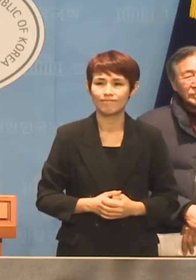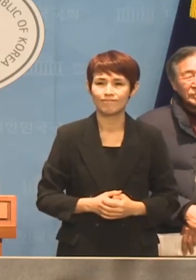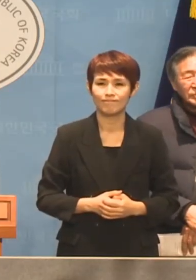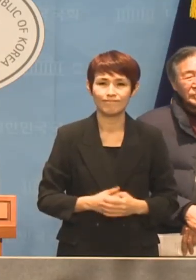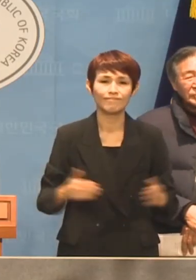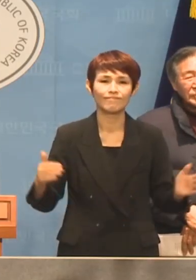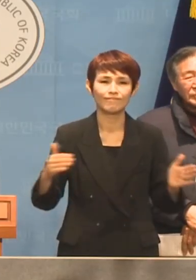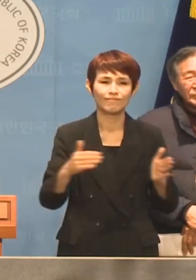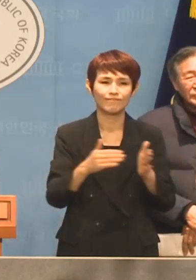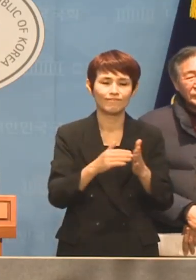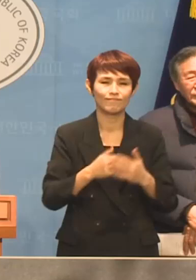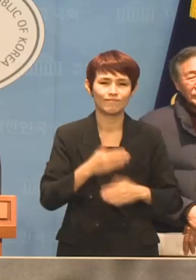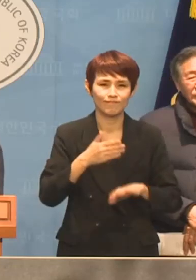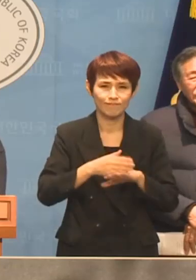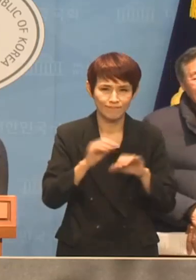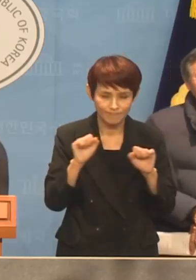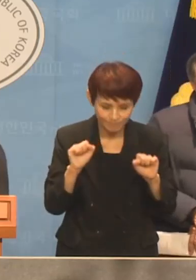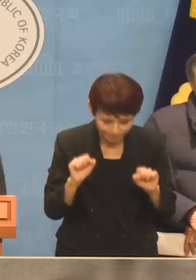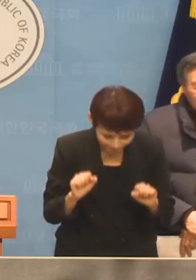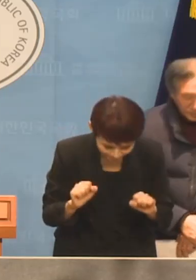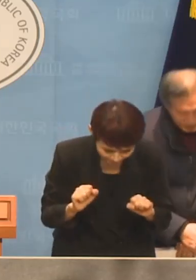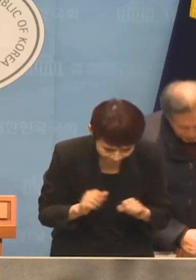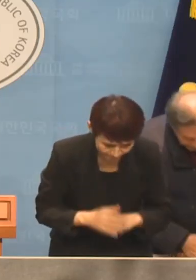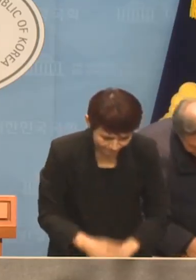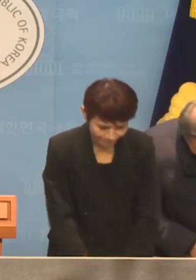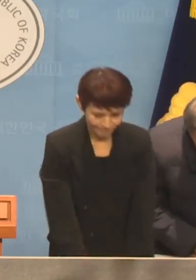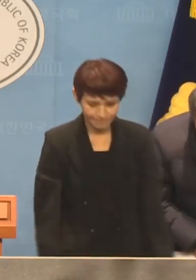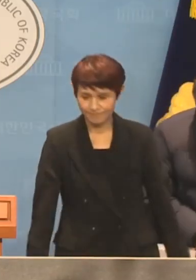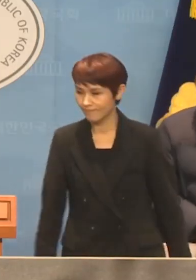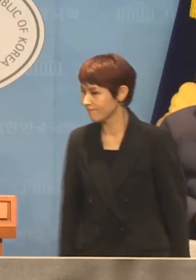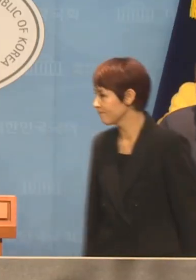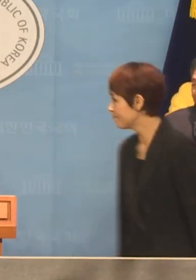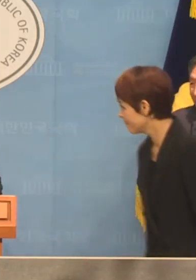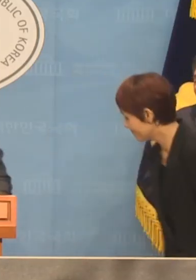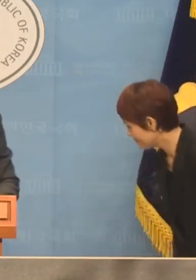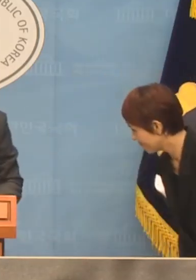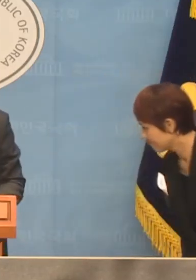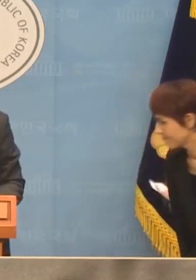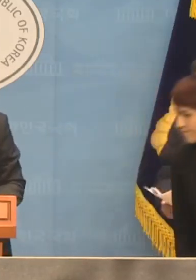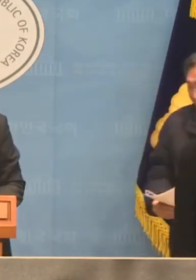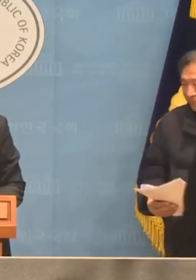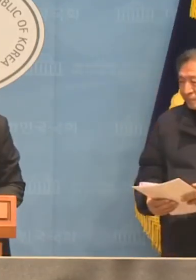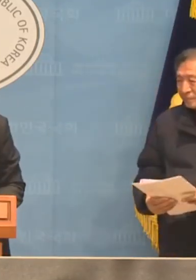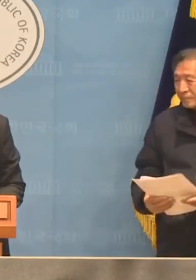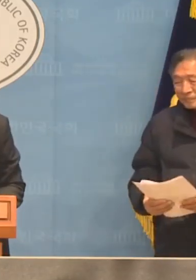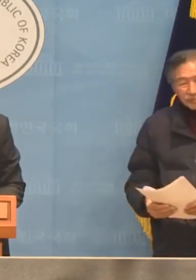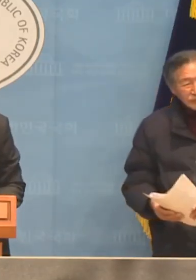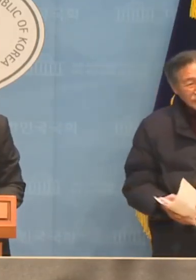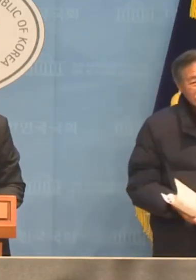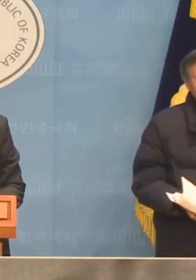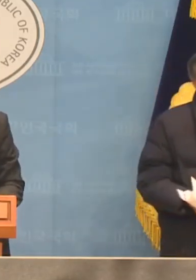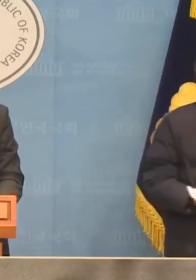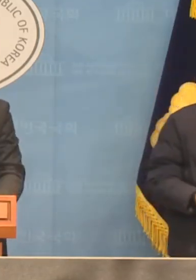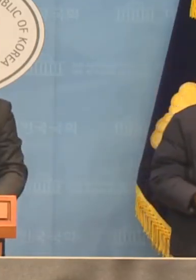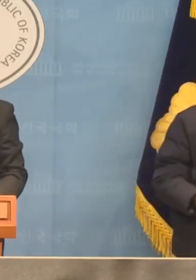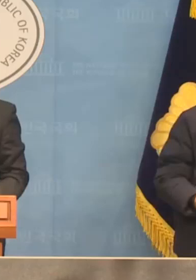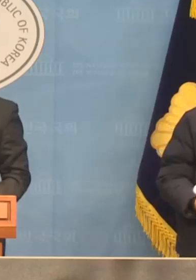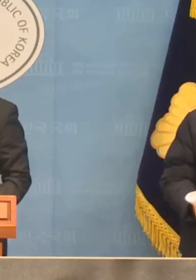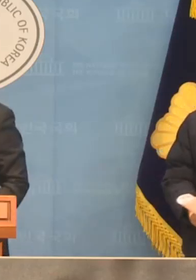기자회견을 마치도록 하겠습니다. 감사합니다. 네, 수고하셨습니다. 네, 설 명절 잘 보내시기 바랍니다.